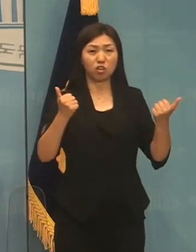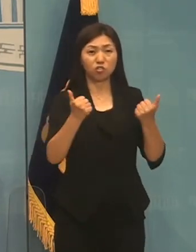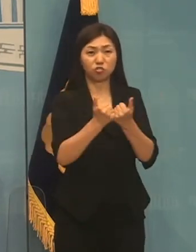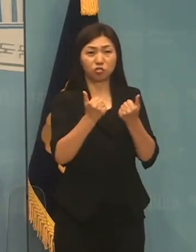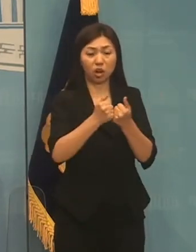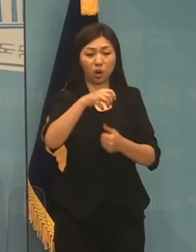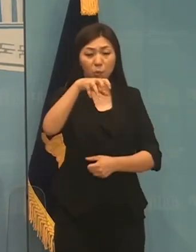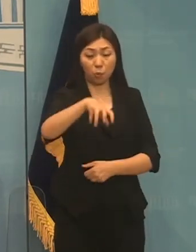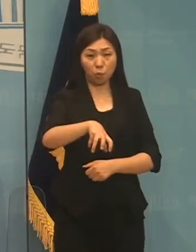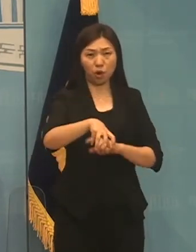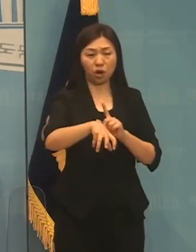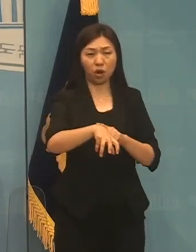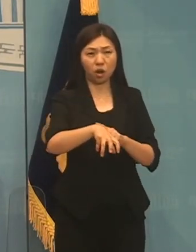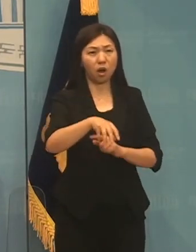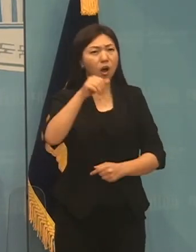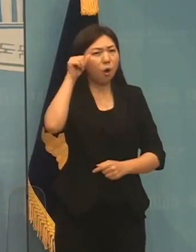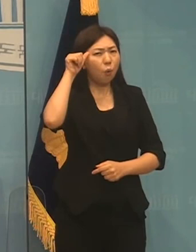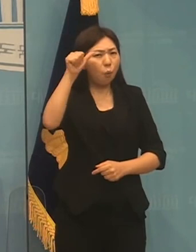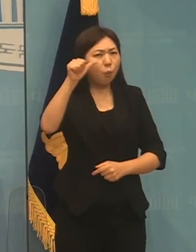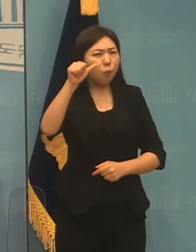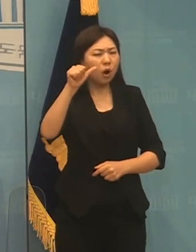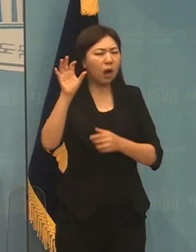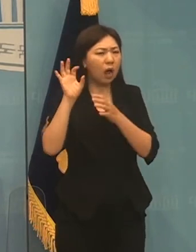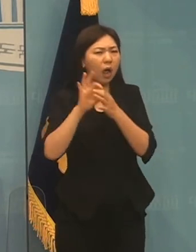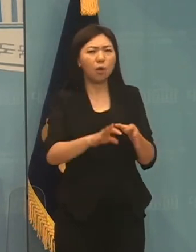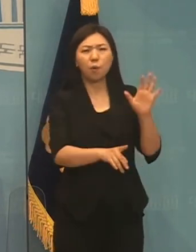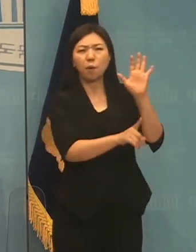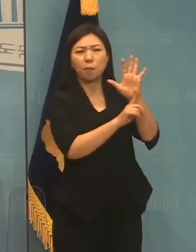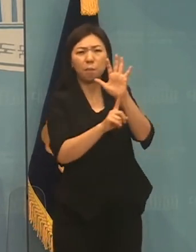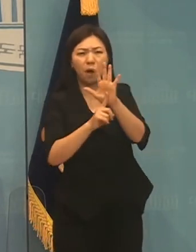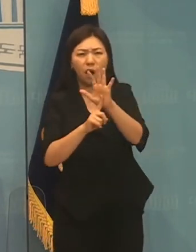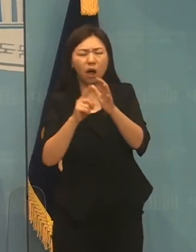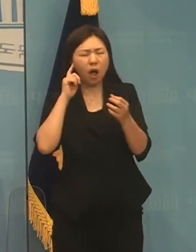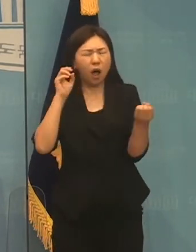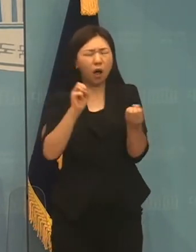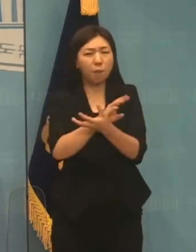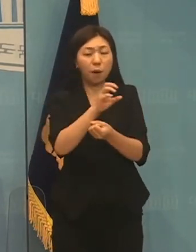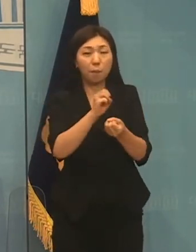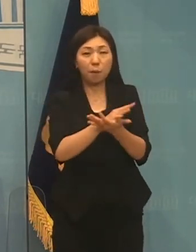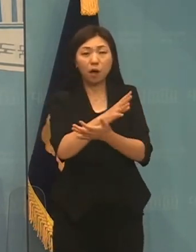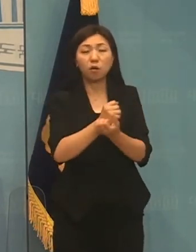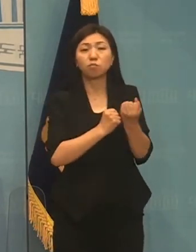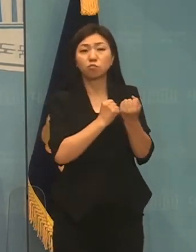5일 동안이나 전시되어 많은 논란이 있었습니다.